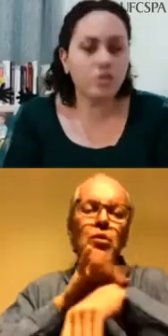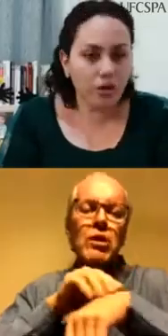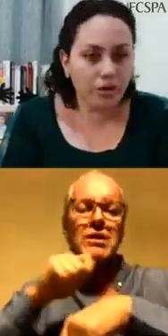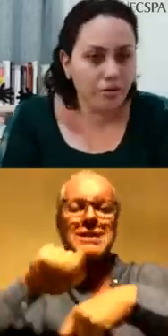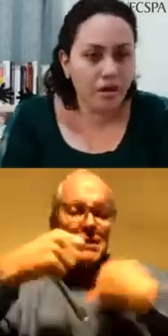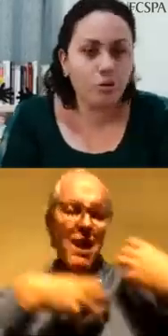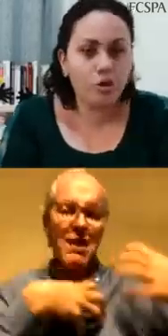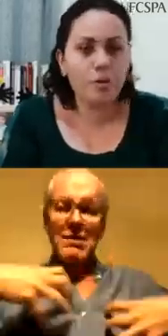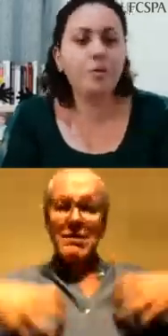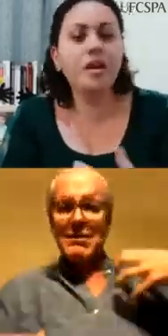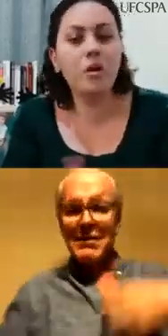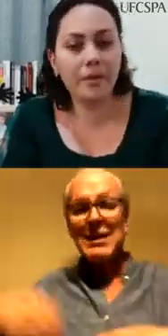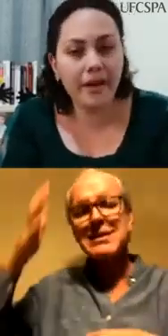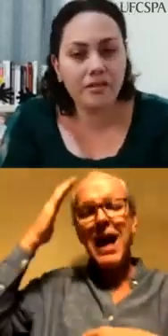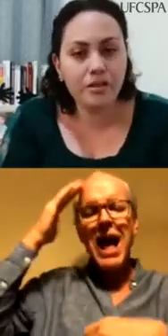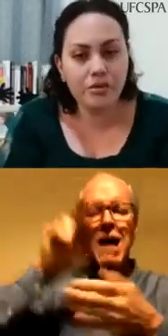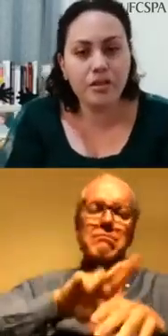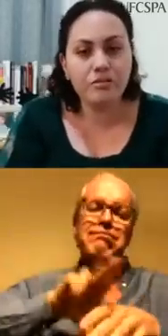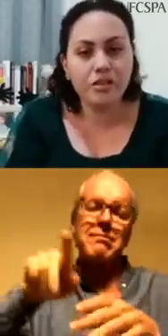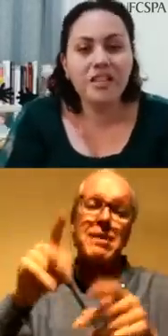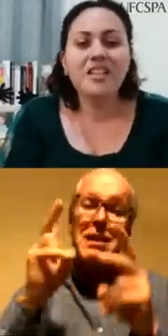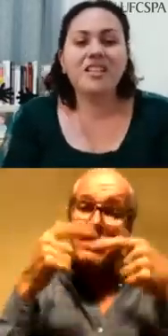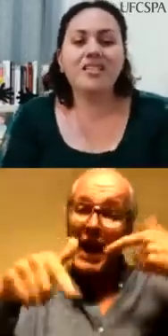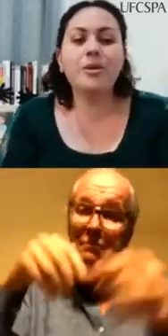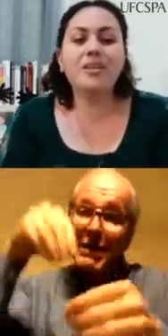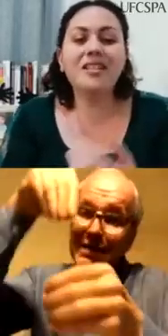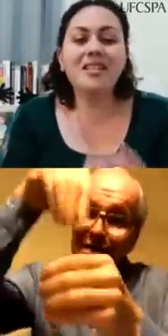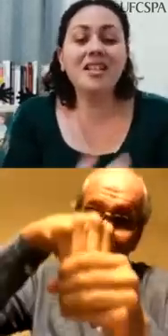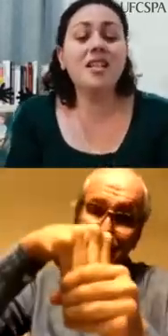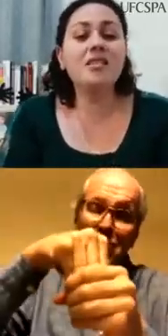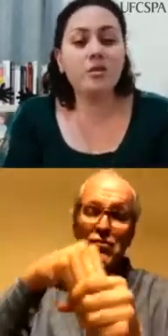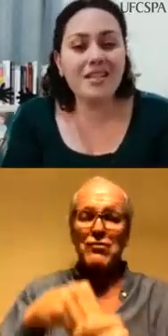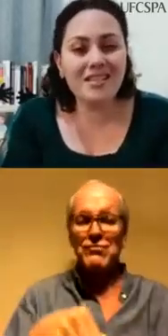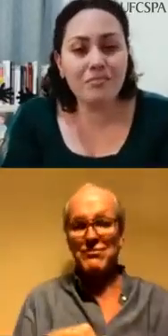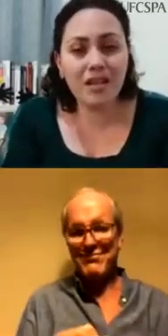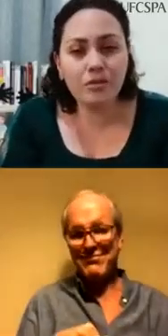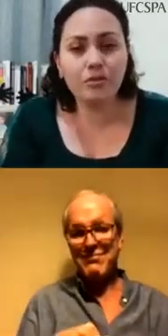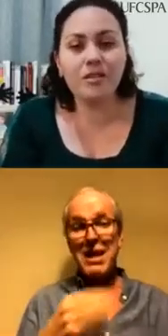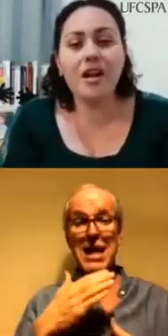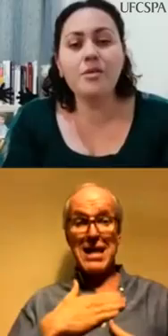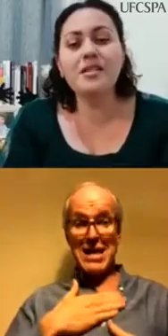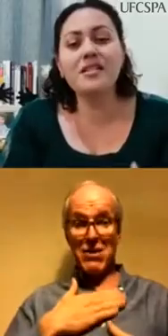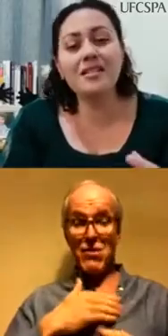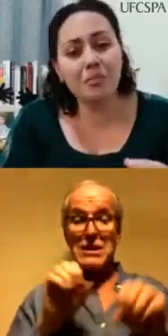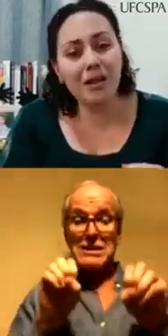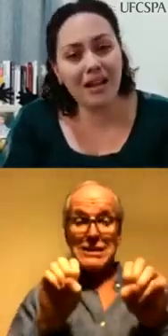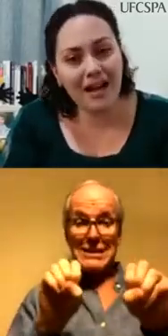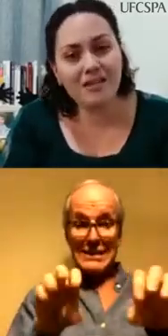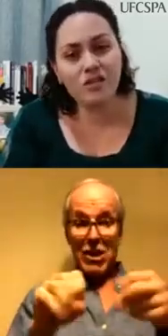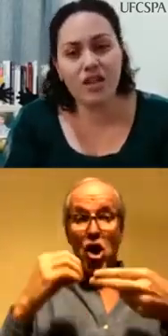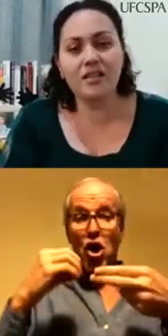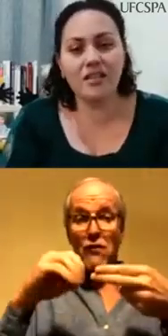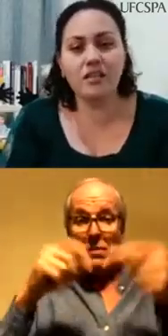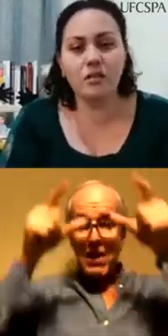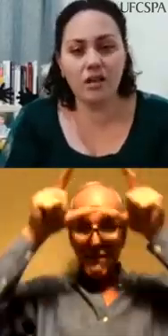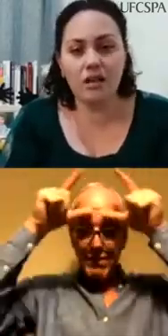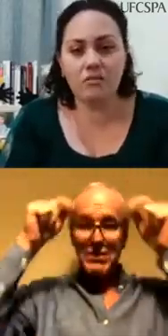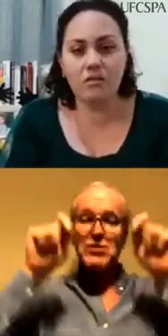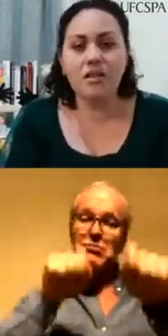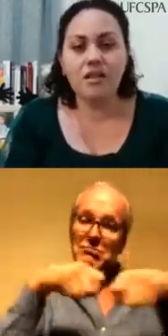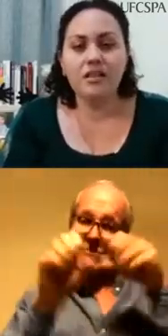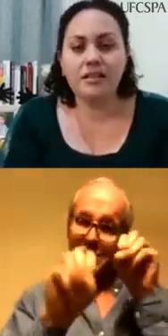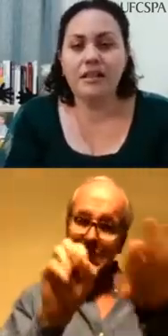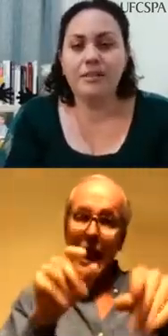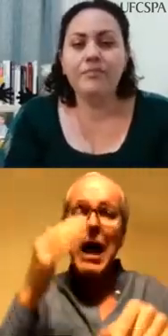saber o meu histórico de saúde para poder acompanhar a tradução. Então, ele teria que ter esse conhecimento, o ideal seria que trabalhasse já naquele